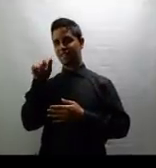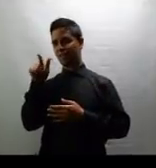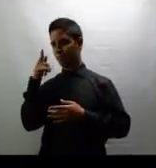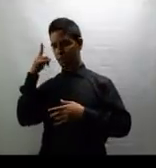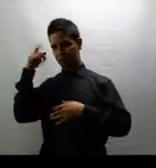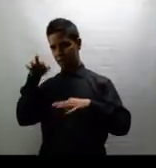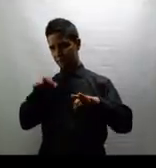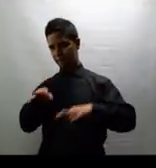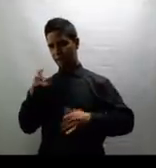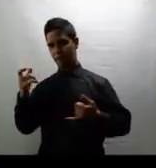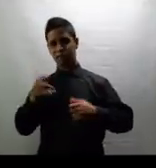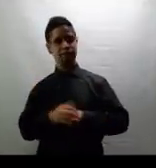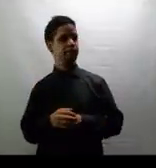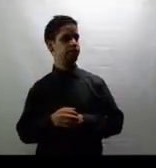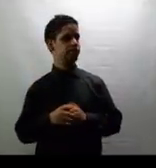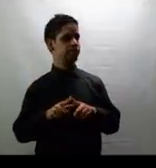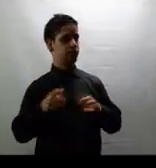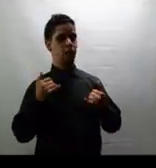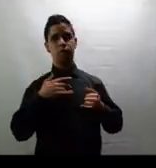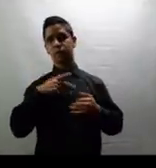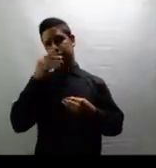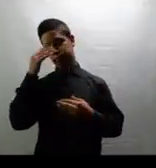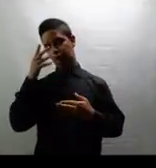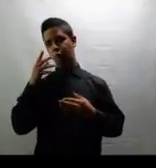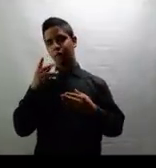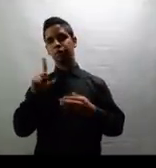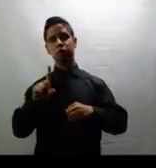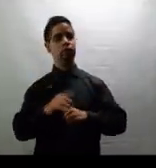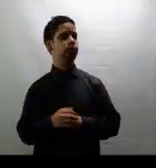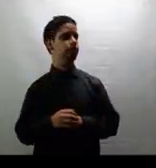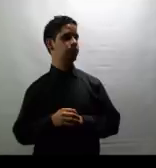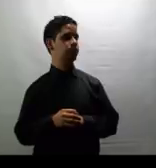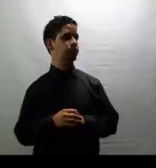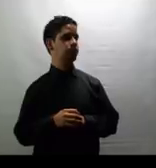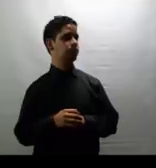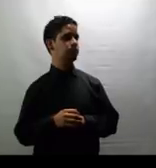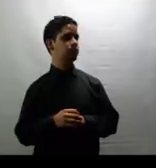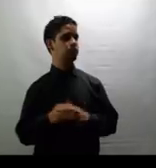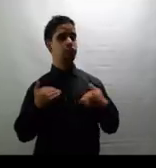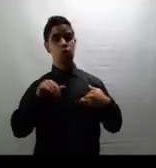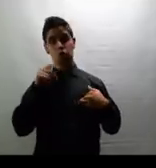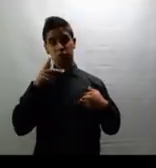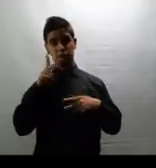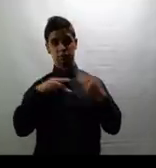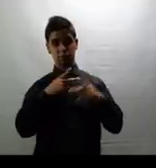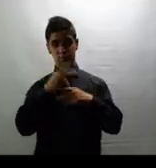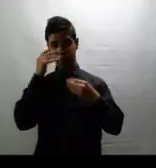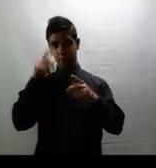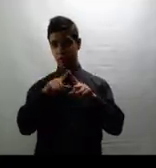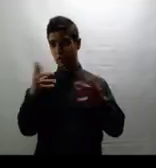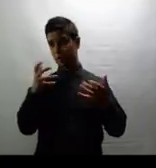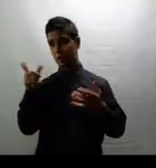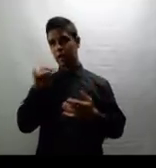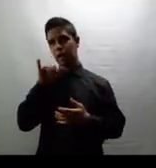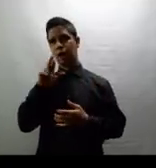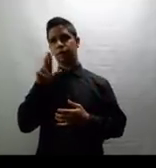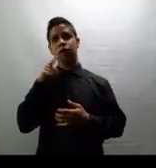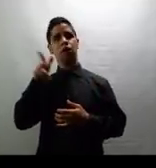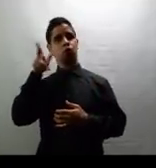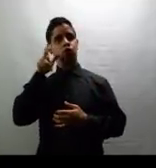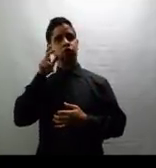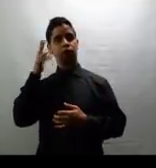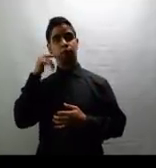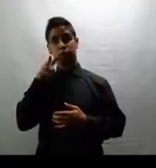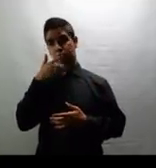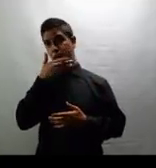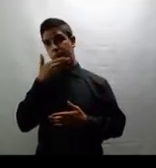bueno entonces déjame yo decir para el de cositas es que yo tengo también una información pero yo quiero que esa bien la oiga porque fíjate que